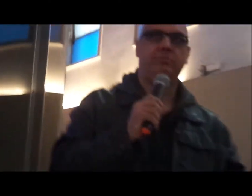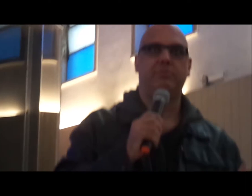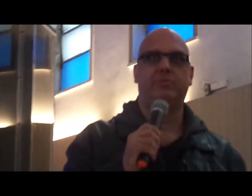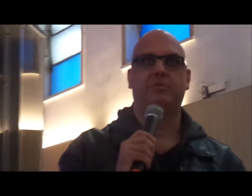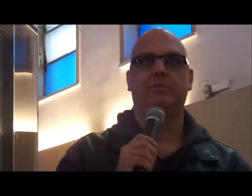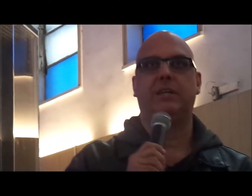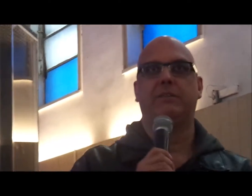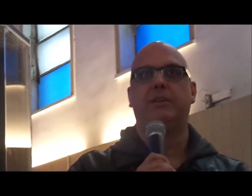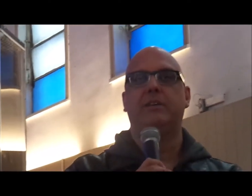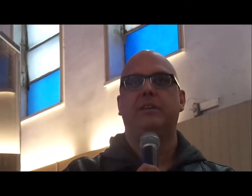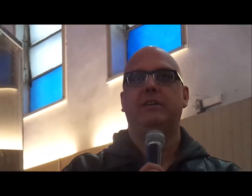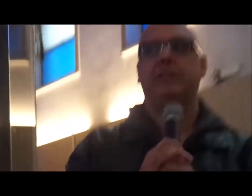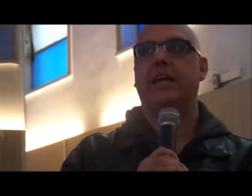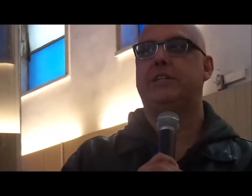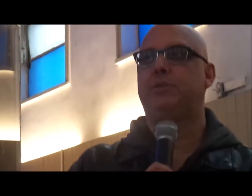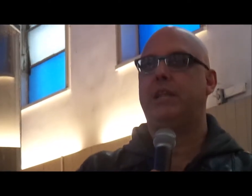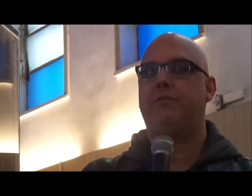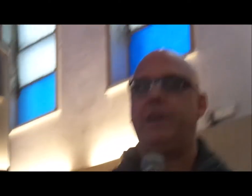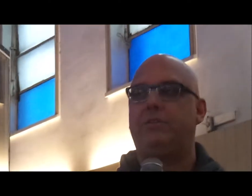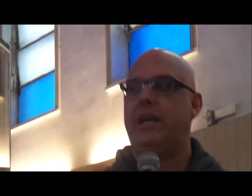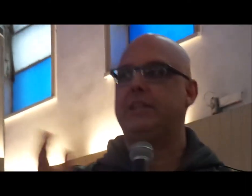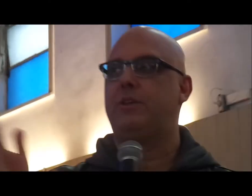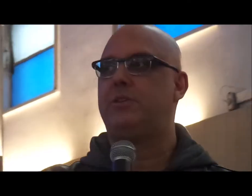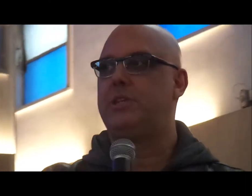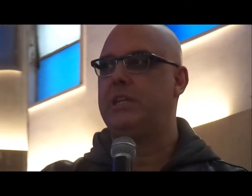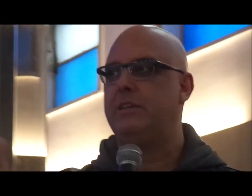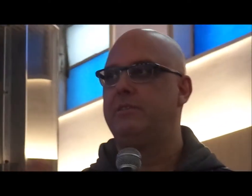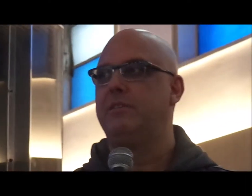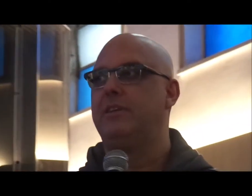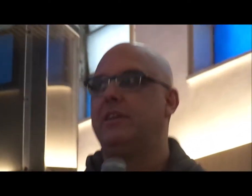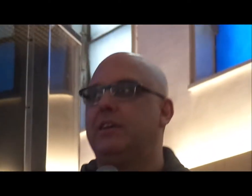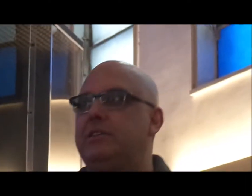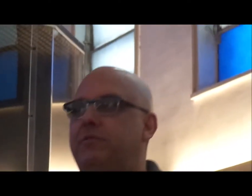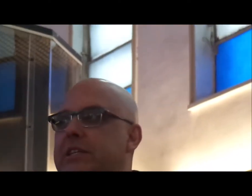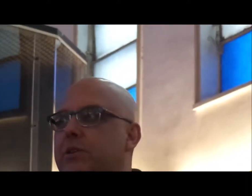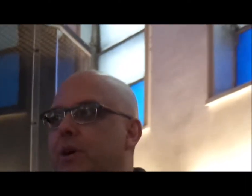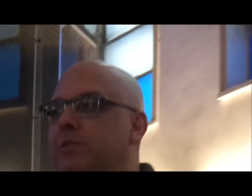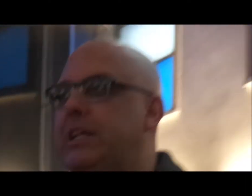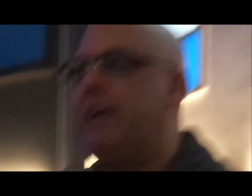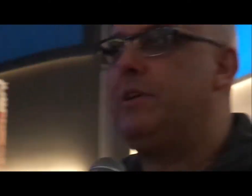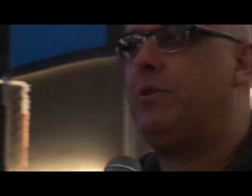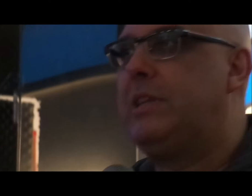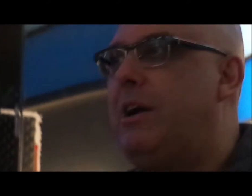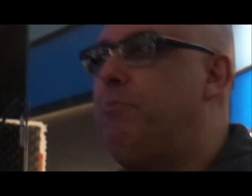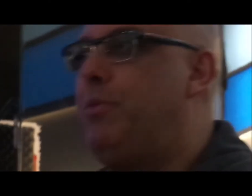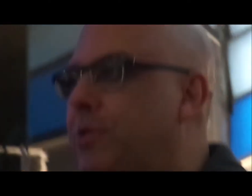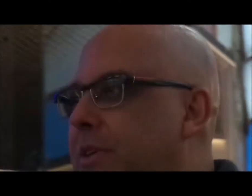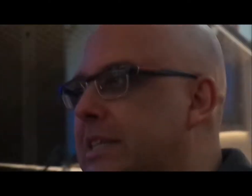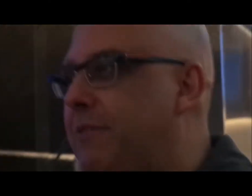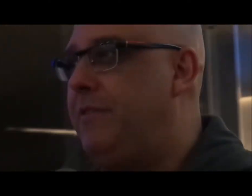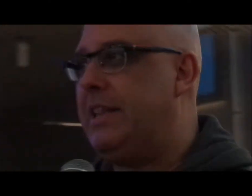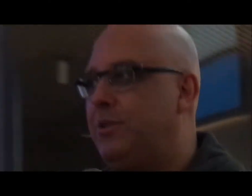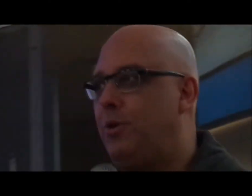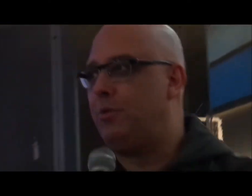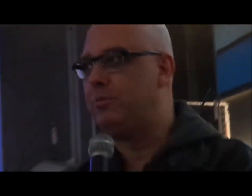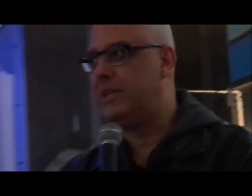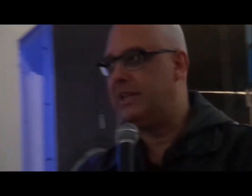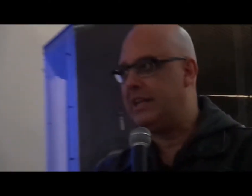doutrinal, né? Quem estuda na faculdade de teologia, de vez em quando deve encontrar um pouco dessa